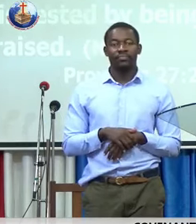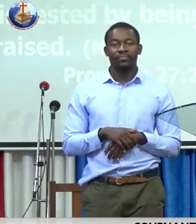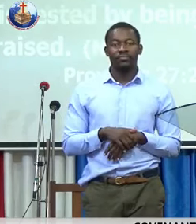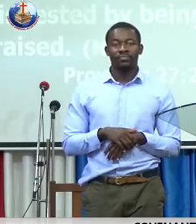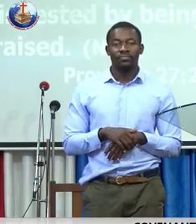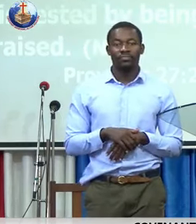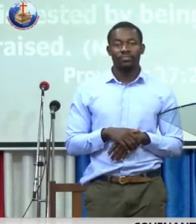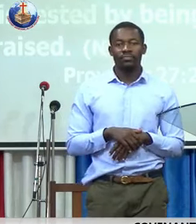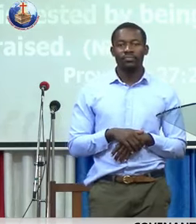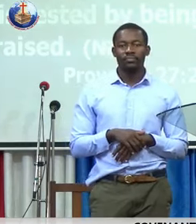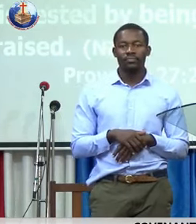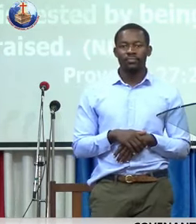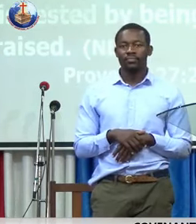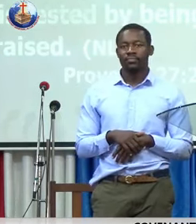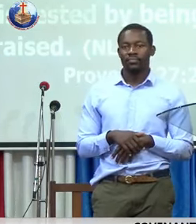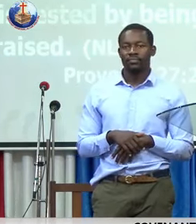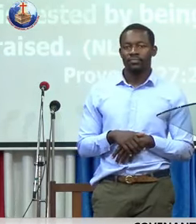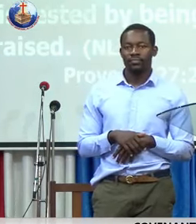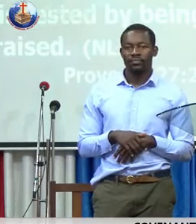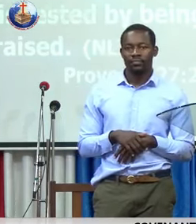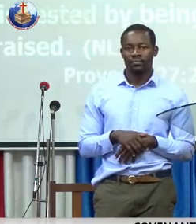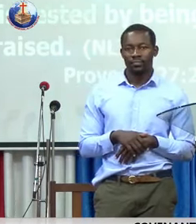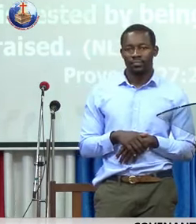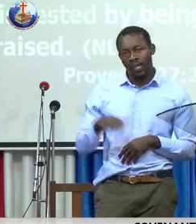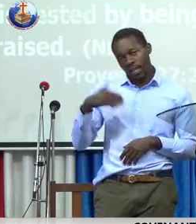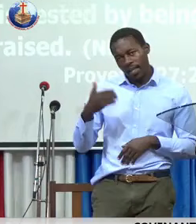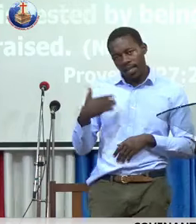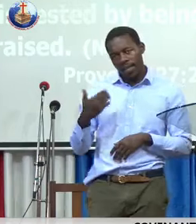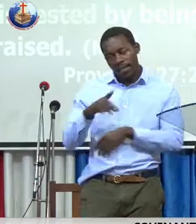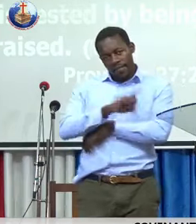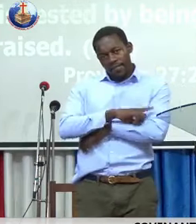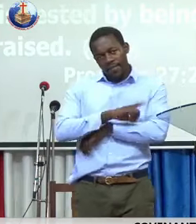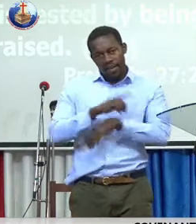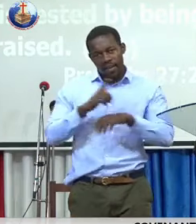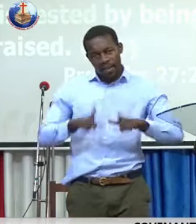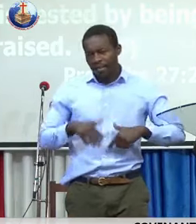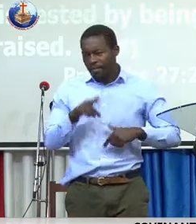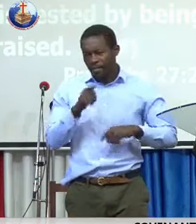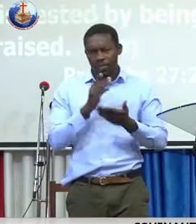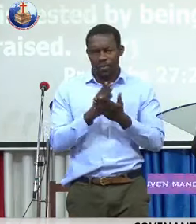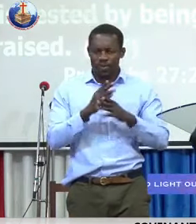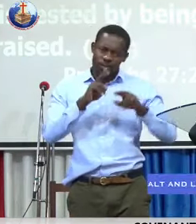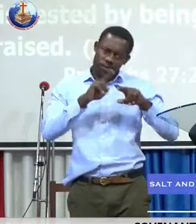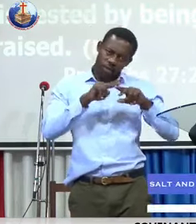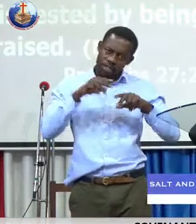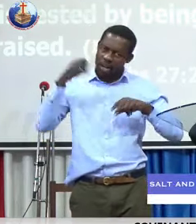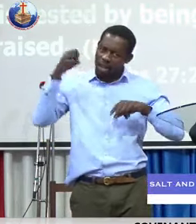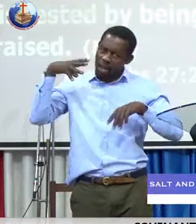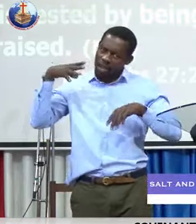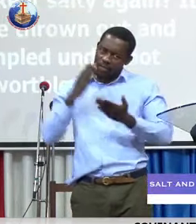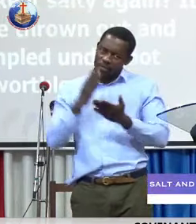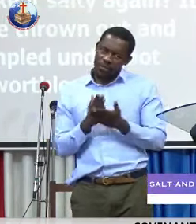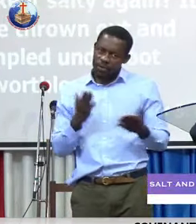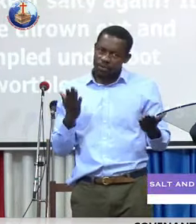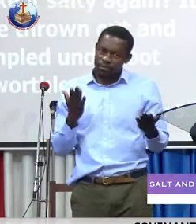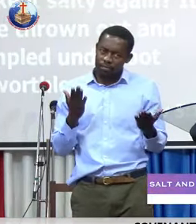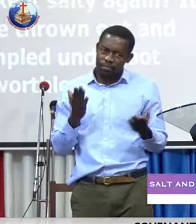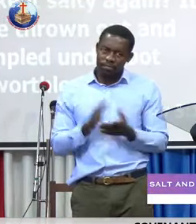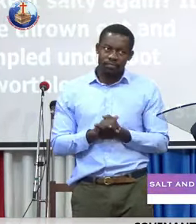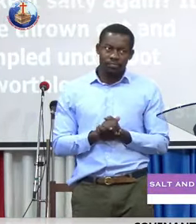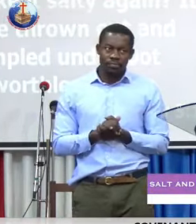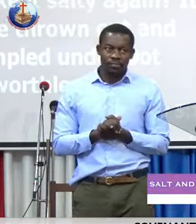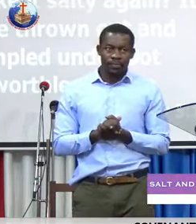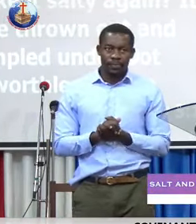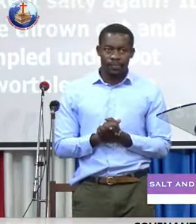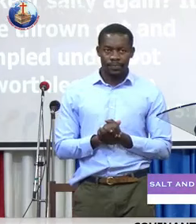ametuita? In our everyday lives, have we been salt? Have we been light? Katika maisha yetu ya kila siku, je, tumekuwa chumvi, tumekuwa